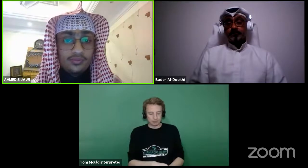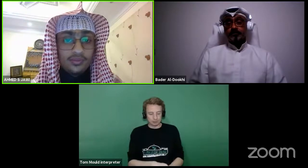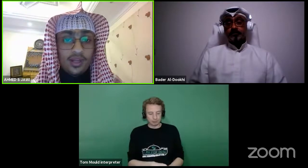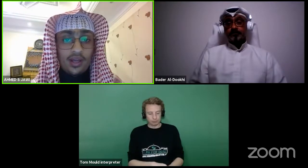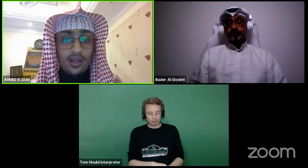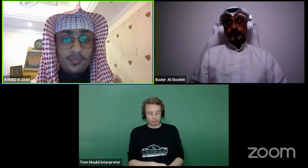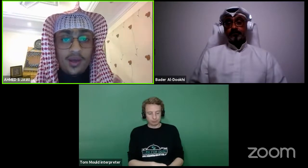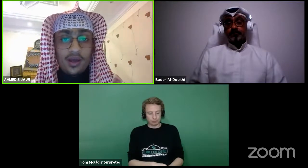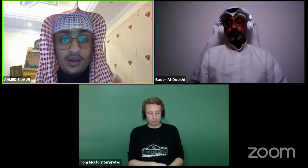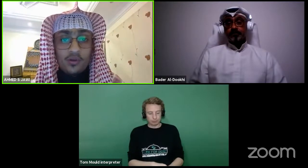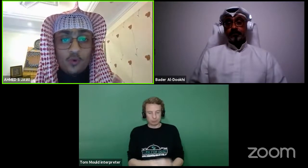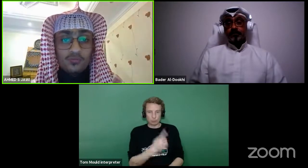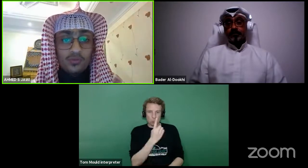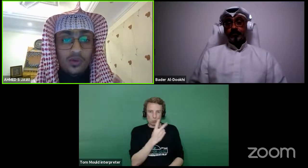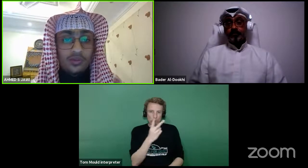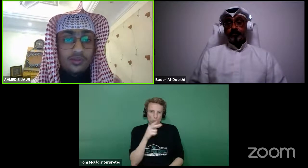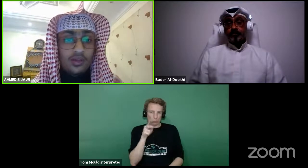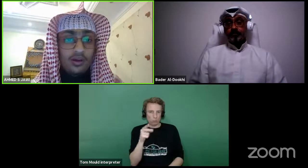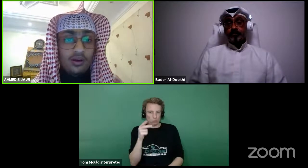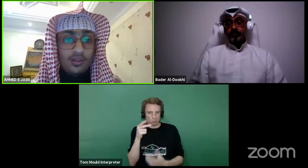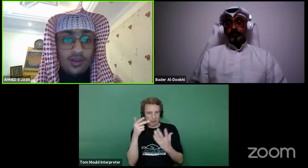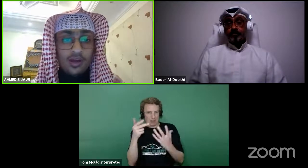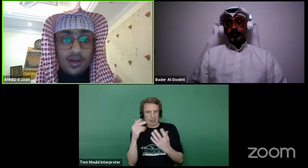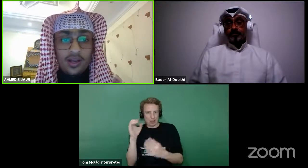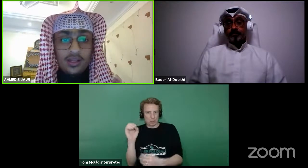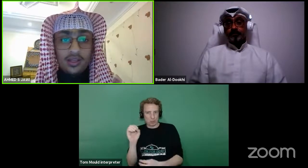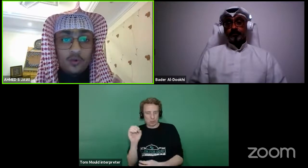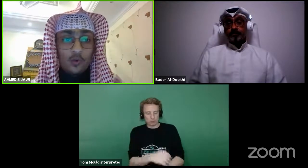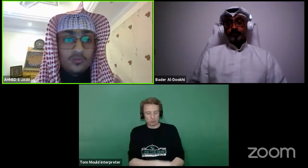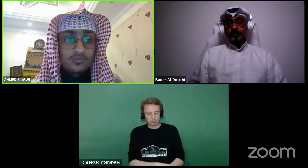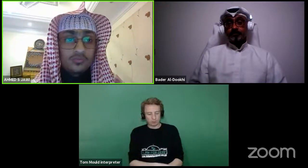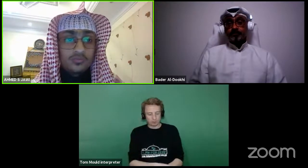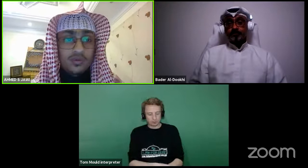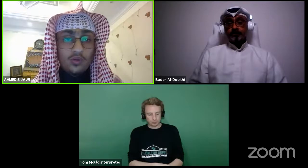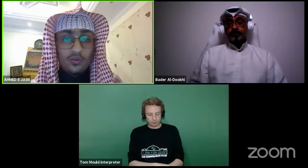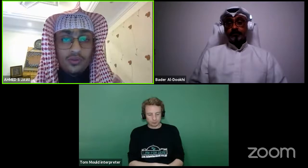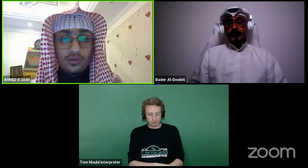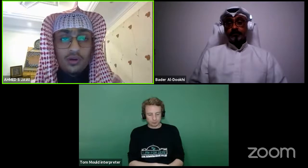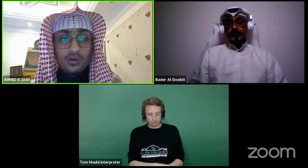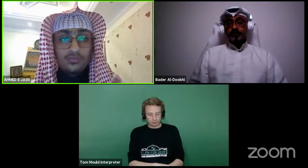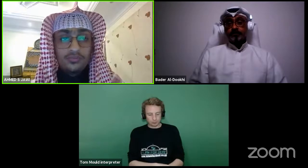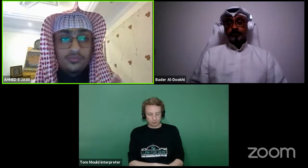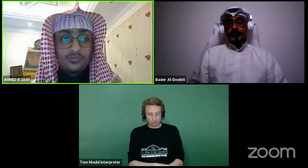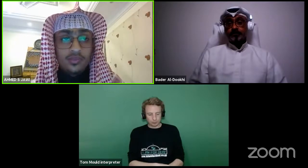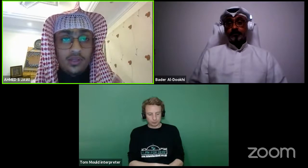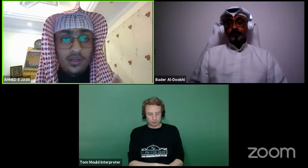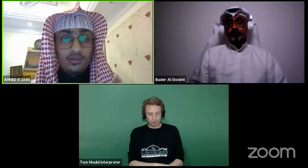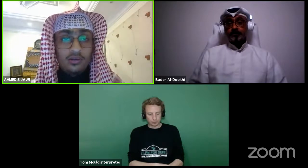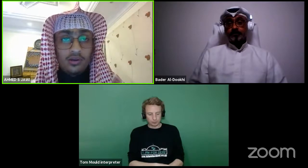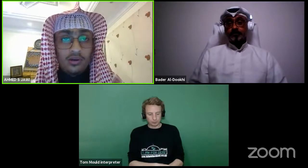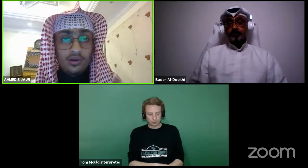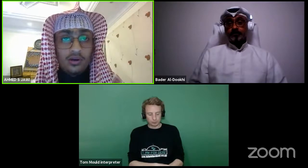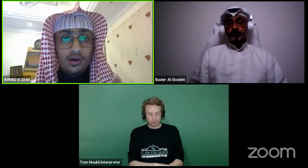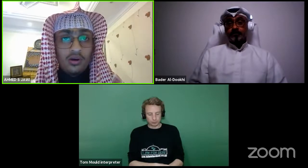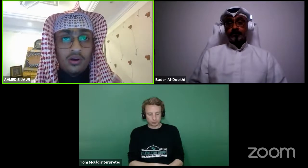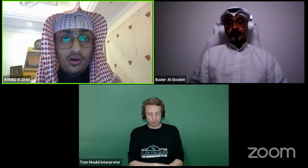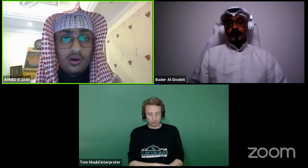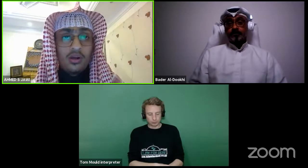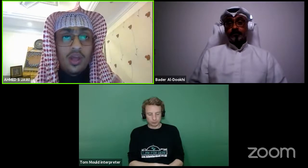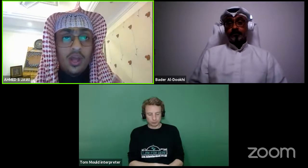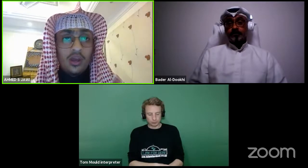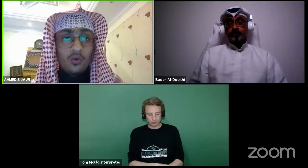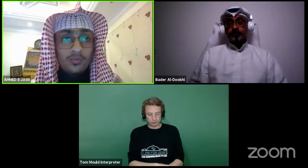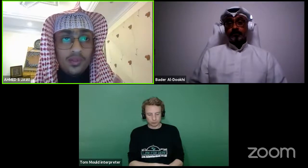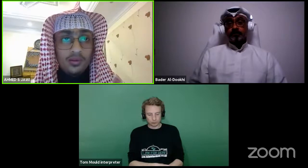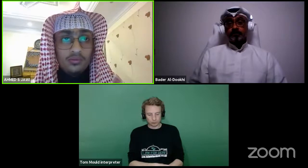تعلموا أن أباكم قد أخذ عليكم موثقا من